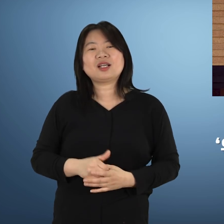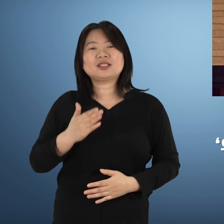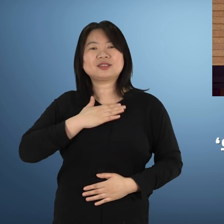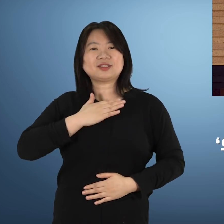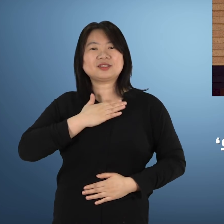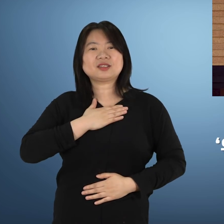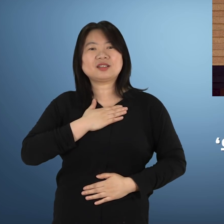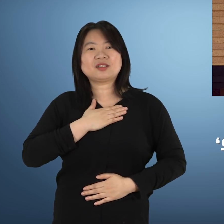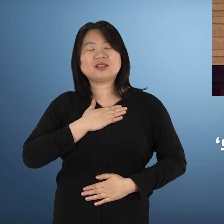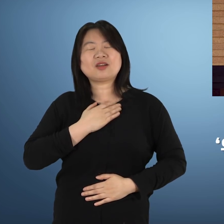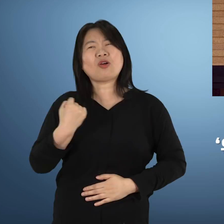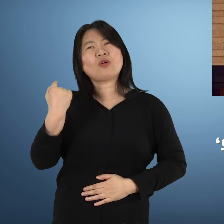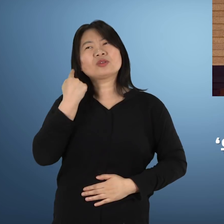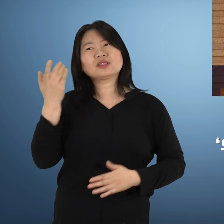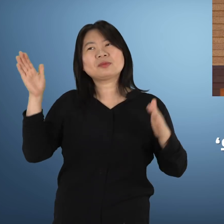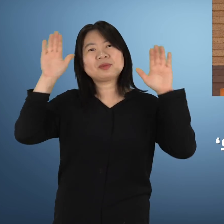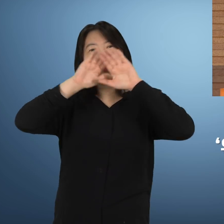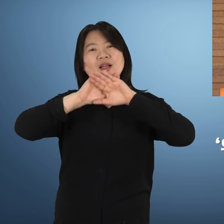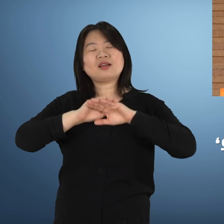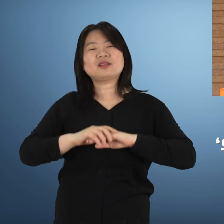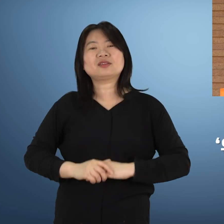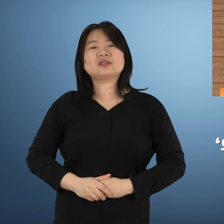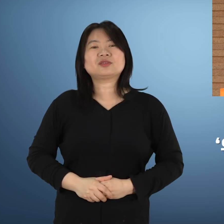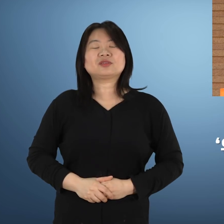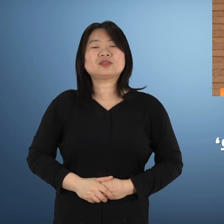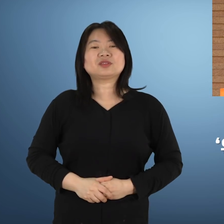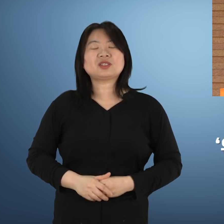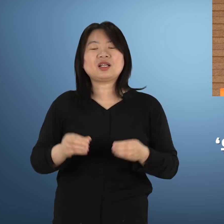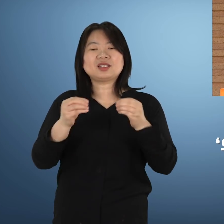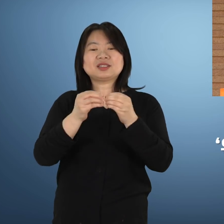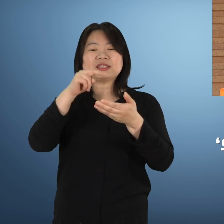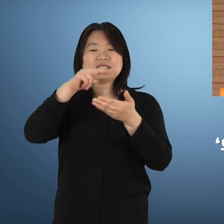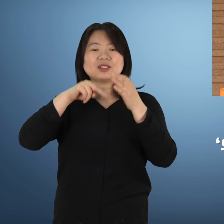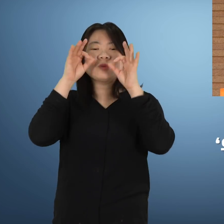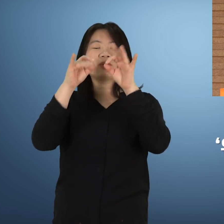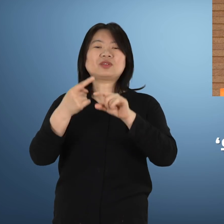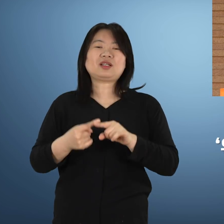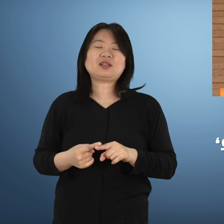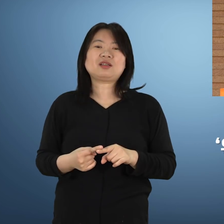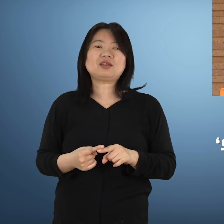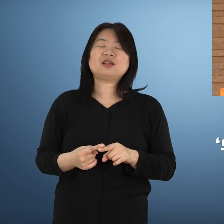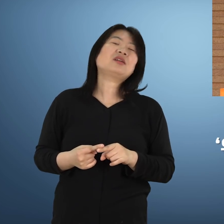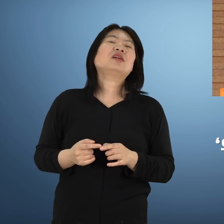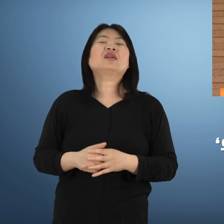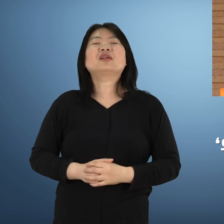제가 어젯밤에 글을 읽다가